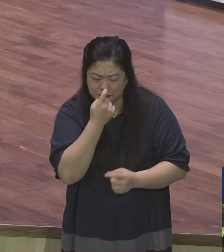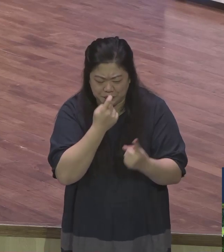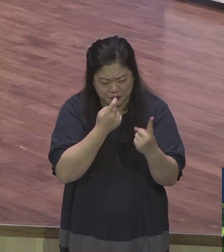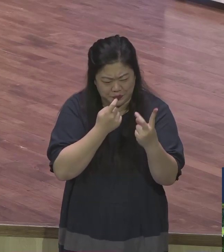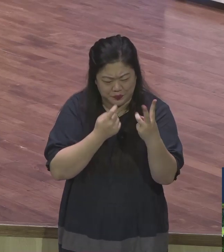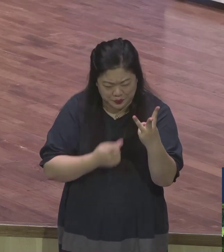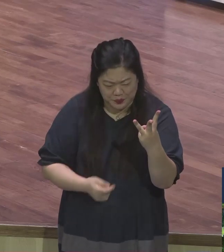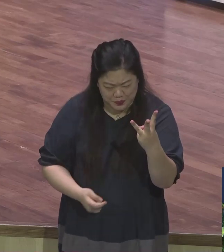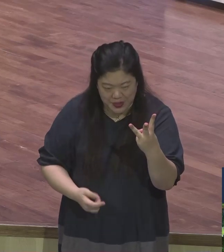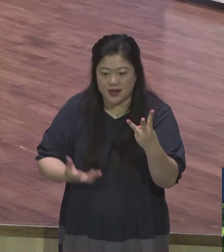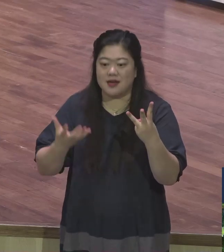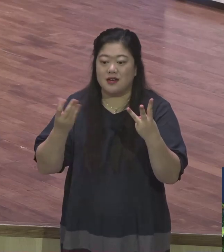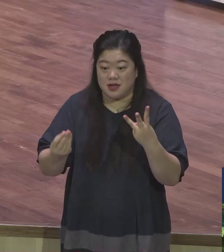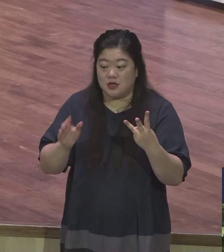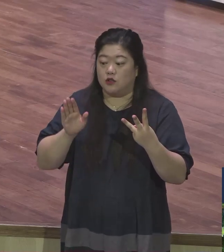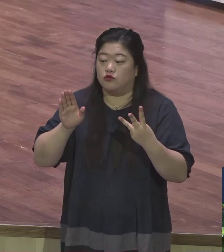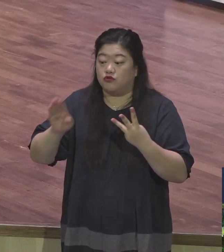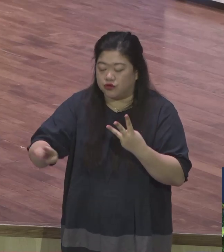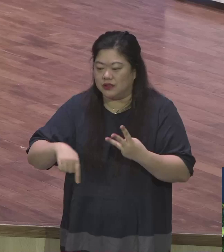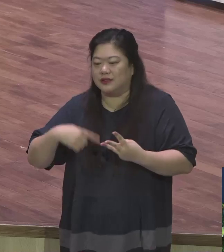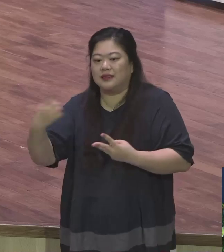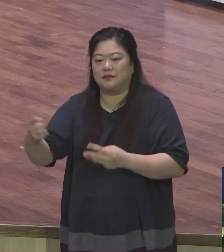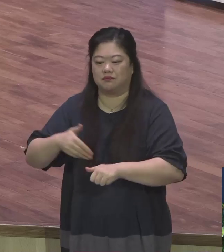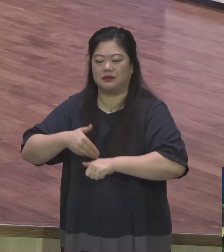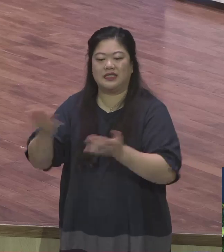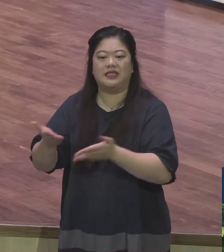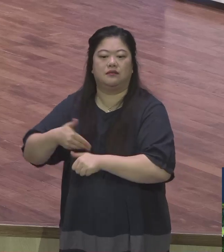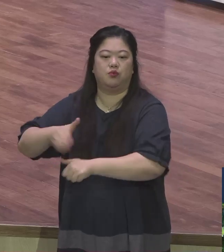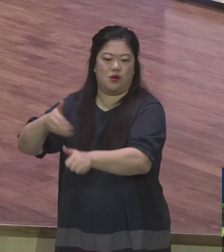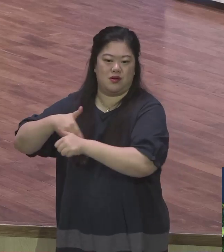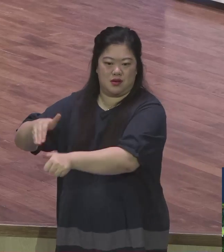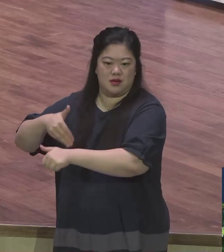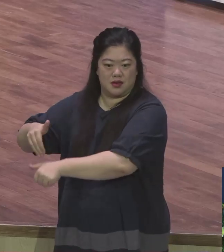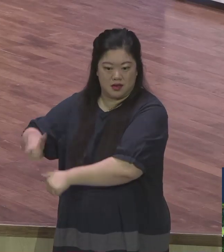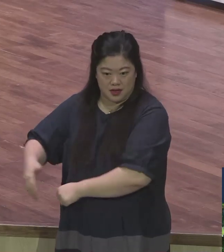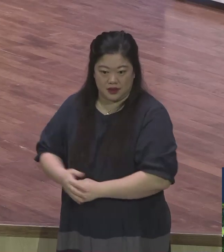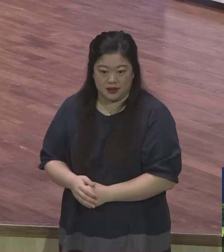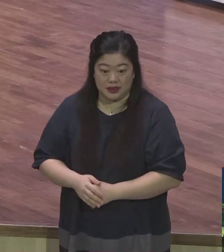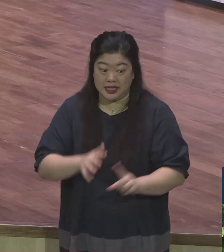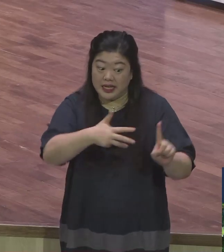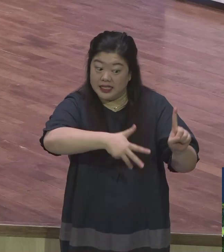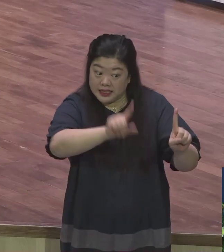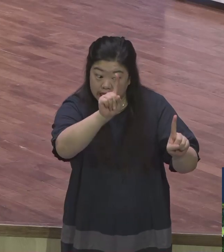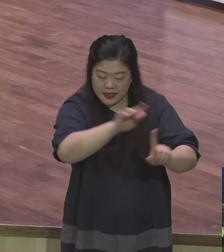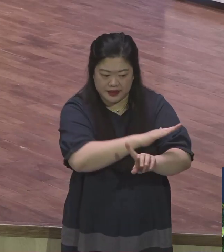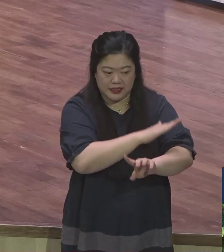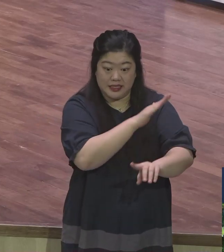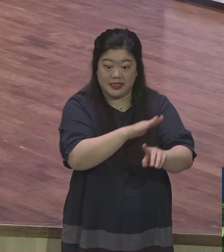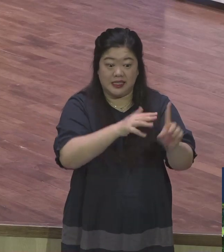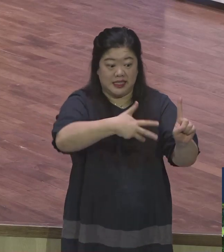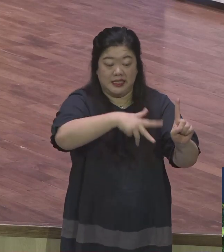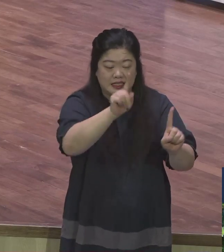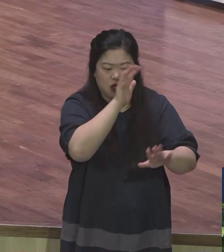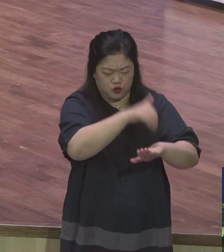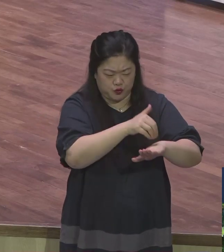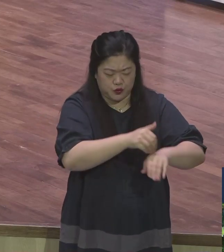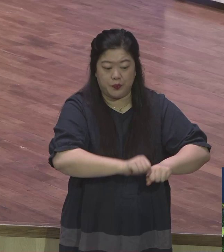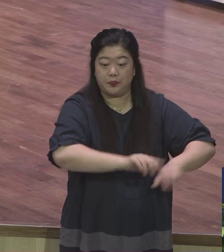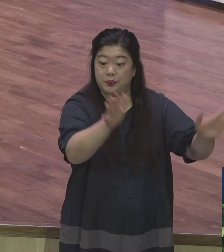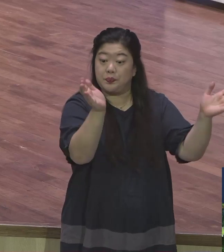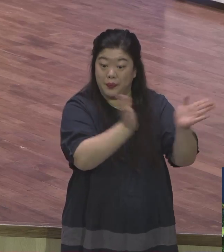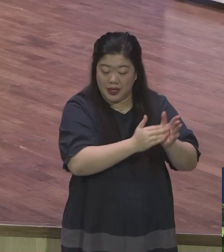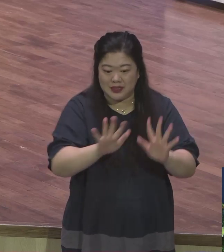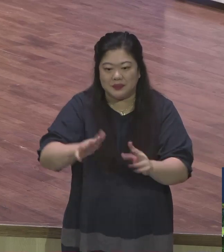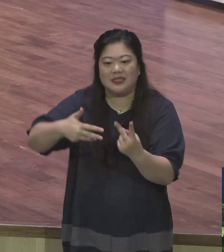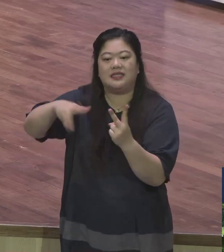가르쳐가지고 이제 1차로 다 보냈고 그 다음 또 2차로 지금 모집해서 그렇게 또 훈련을 시키고 있는데